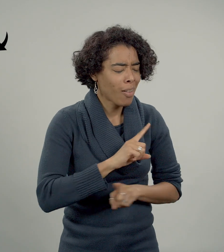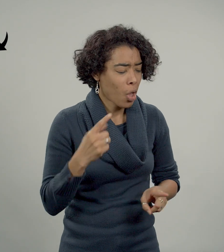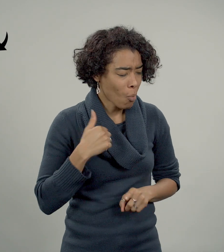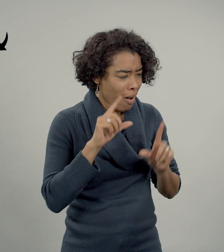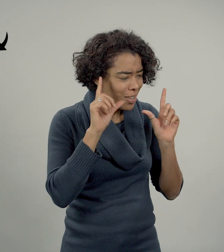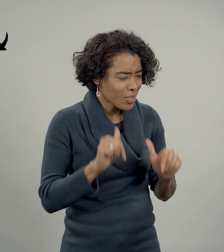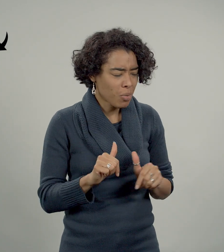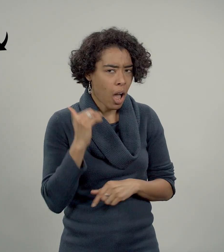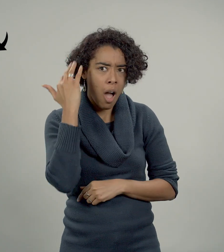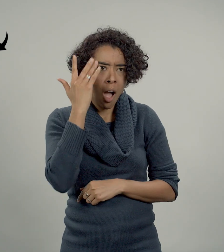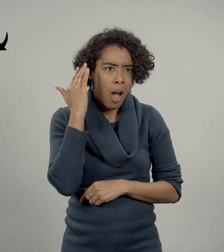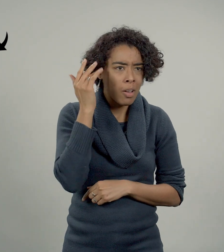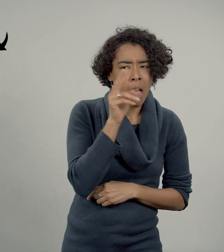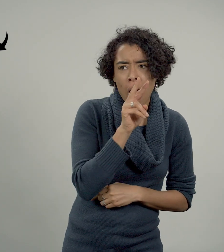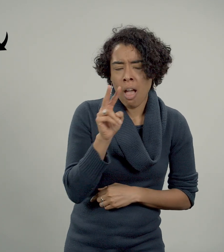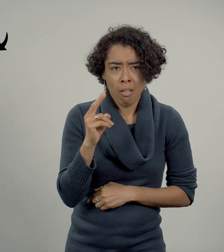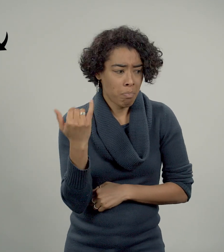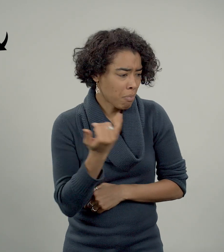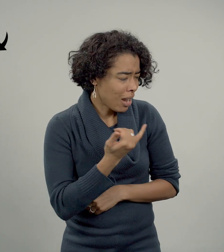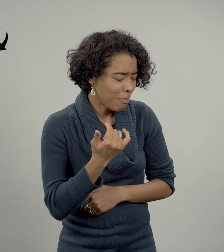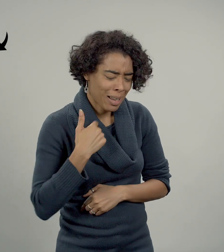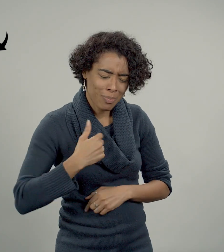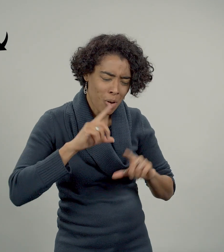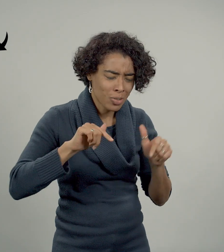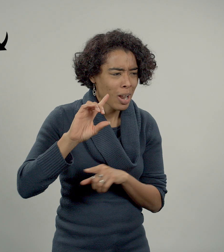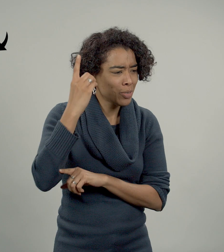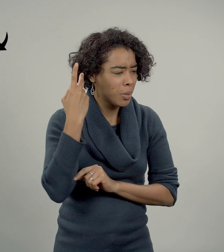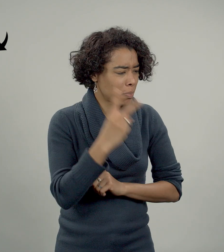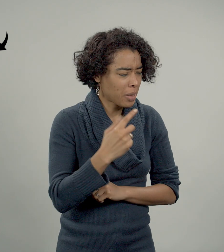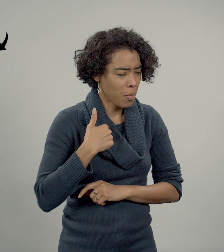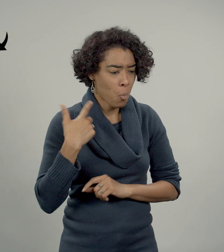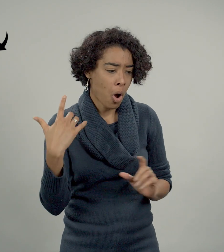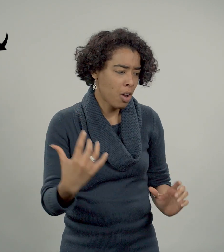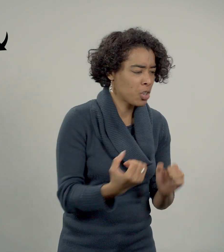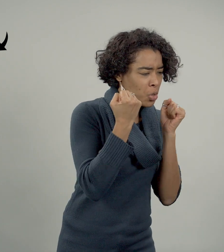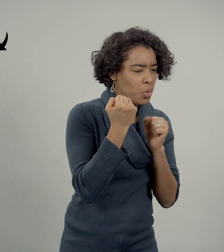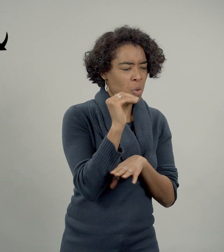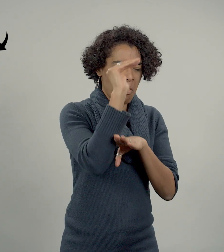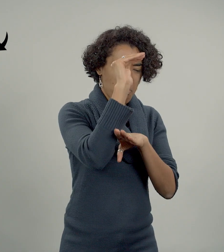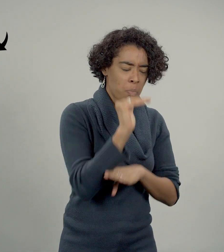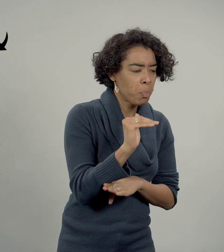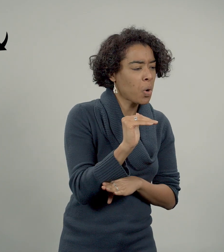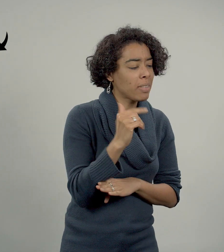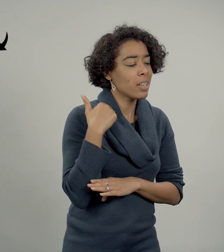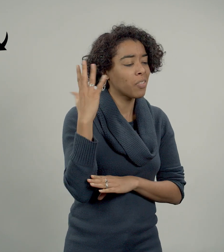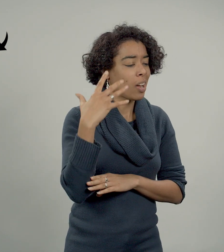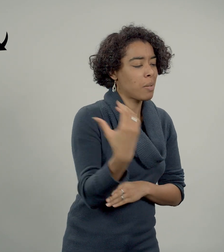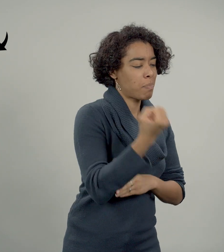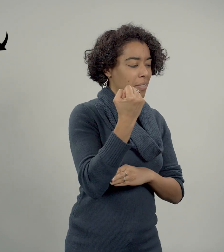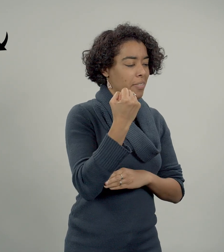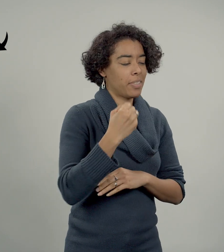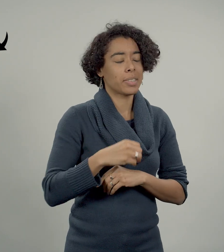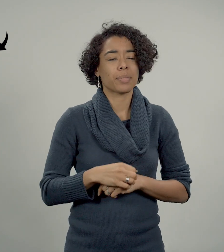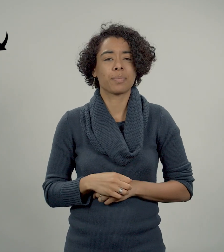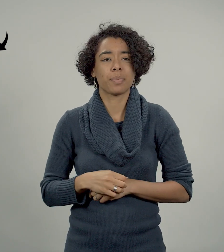regards inquiets. Car je suis ton Dieu, je te fortifie, je viens à ton secours, je te tiens de ma droite triomphante. » Qui que vous